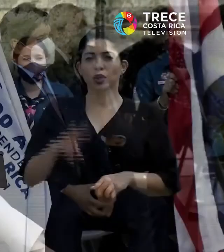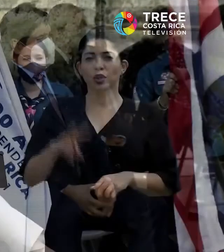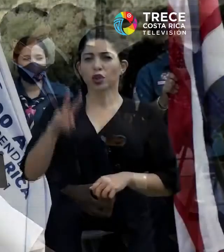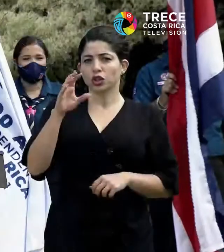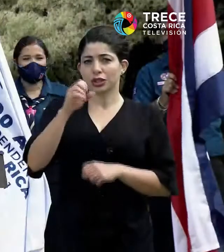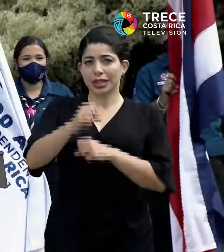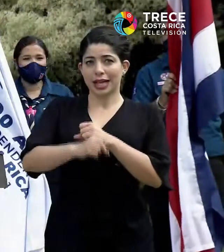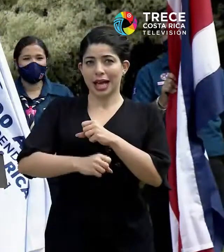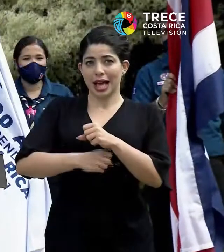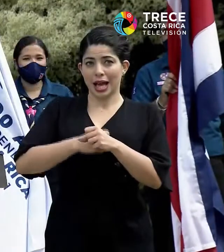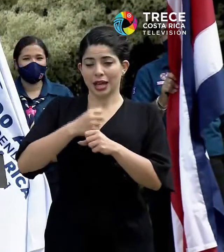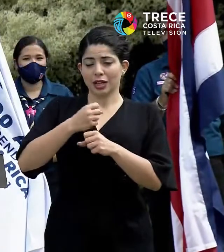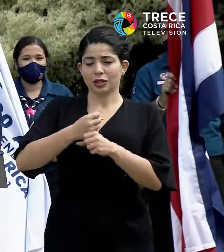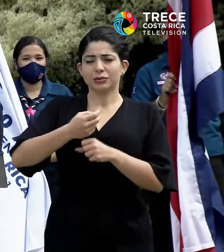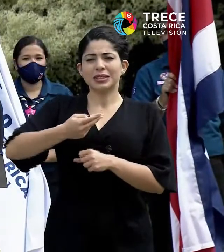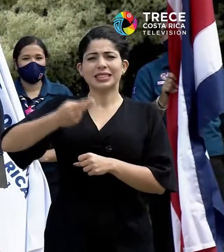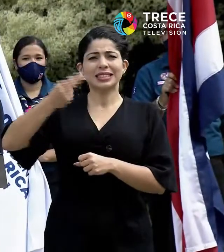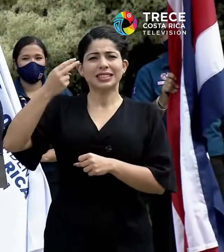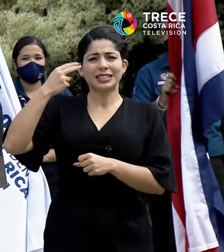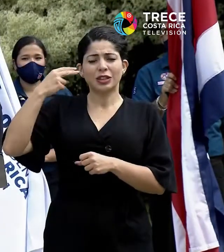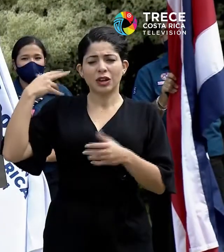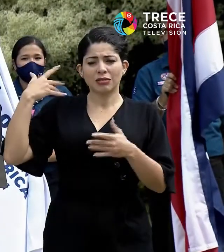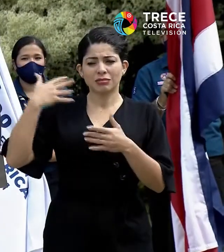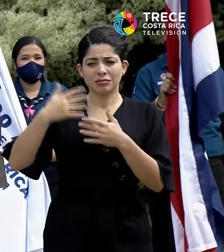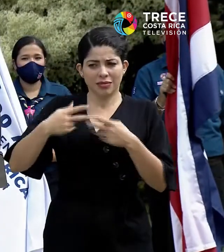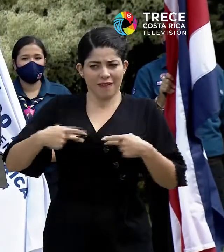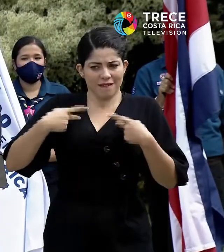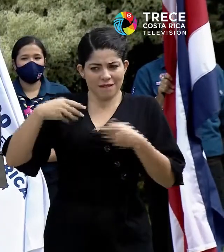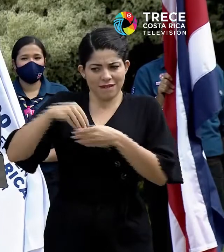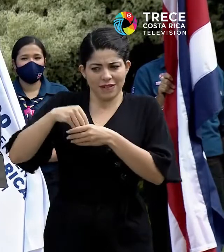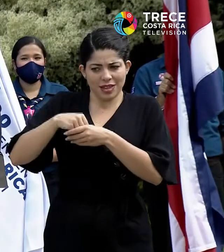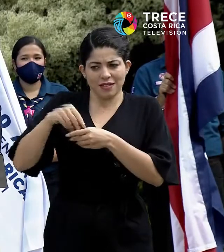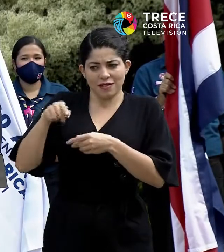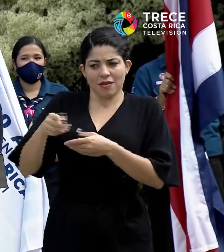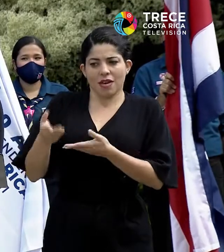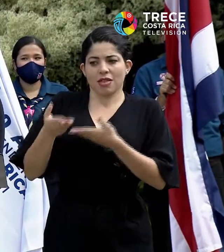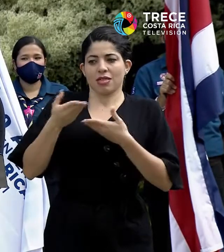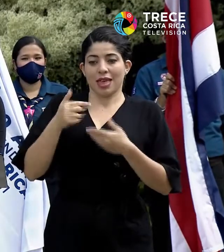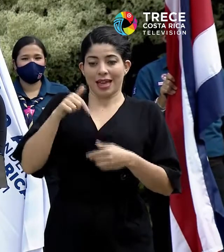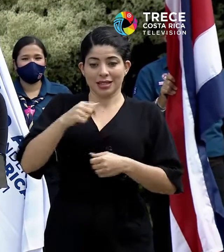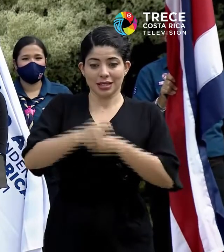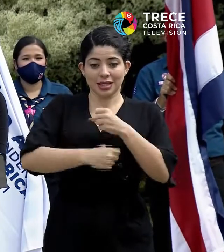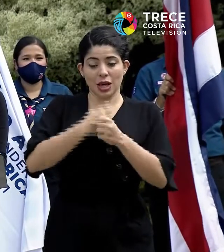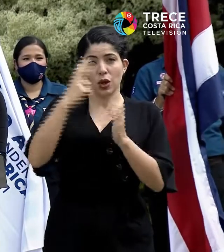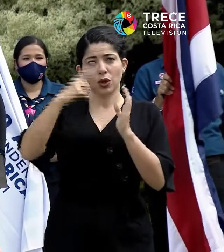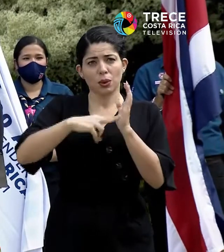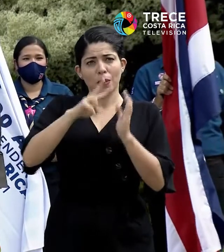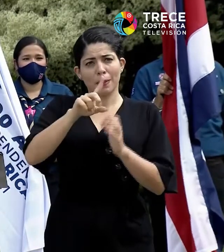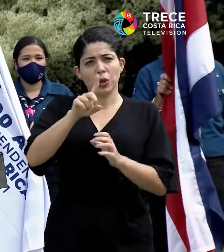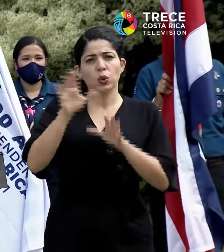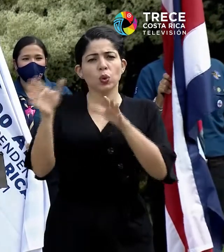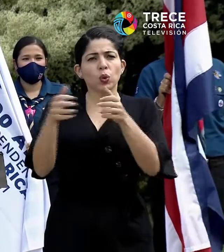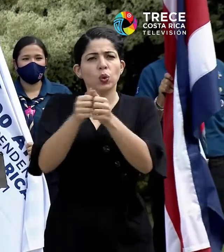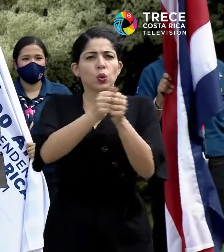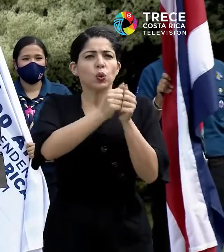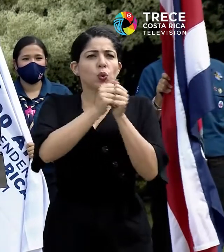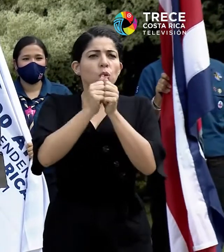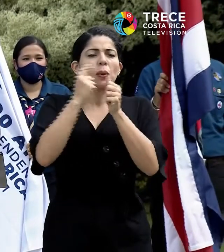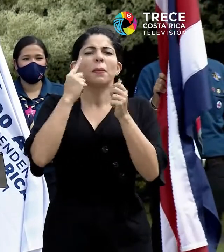Doscientos años de historia viva nos han reunido a lo largo de este 2021 para celebrar los